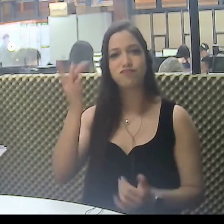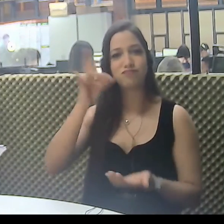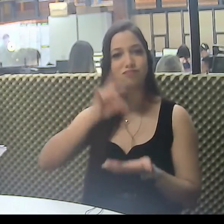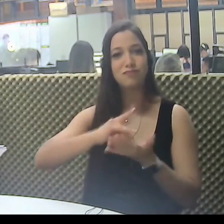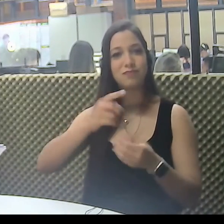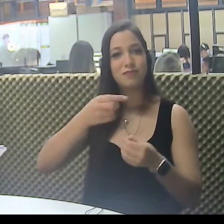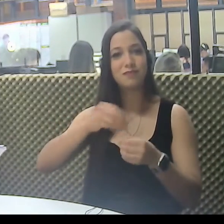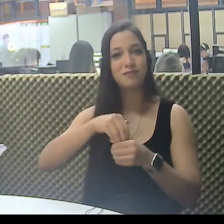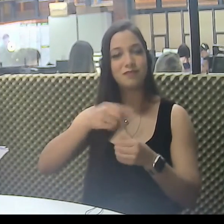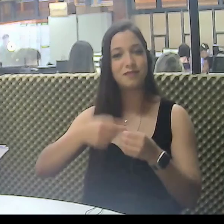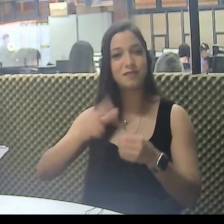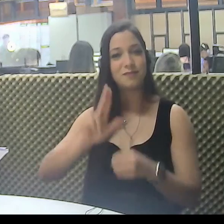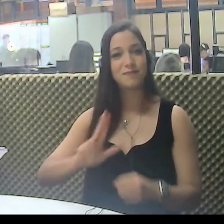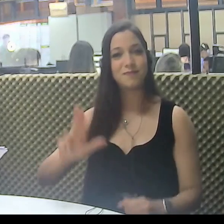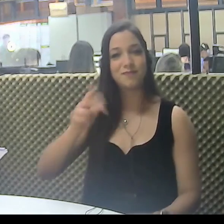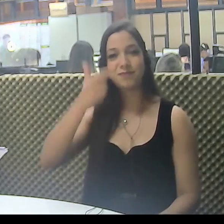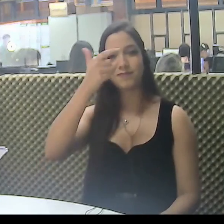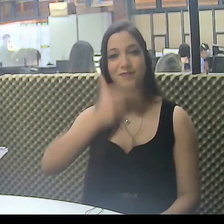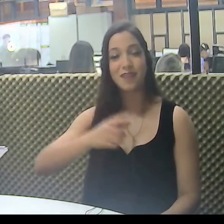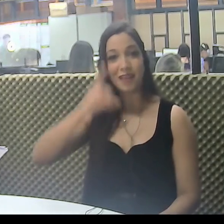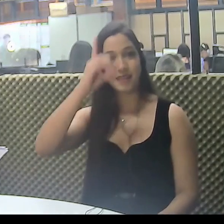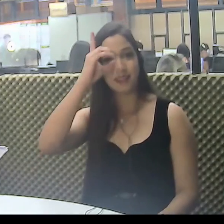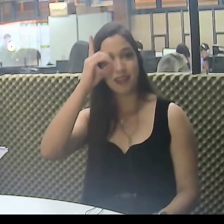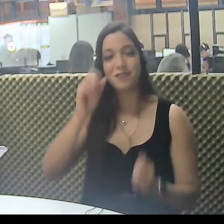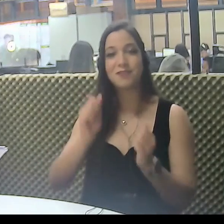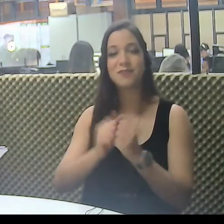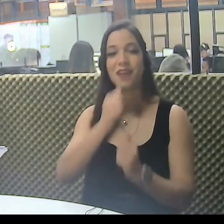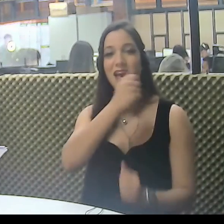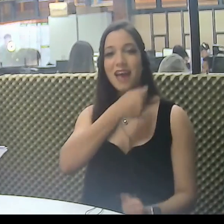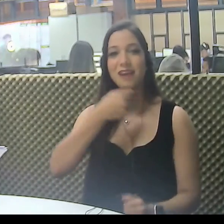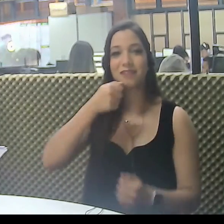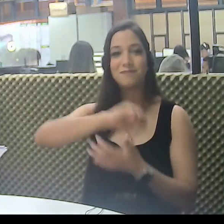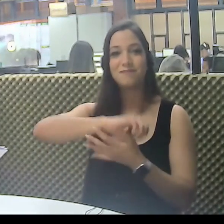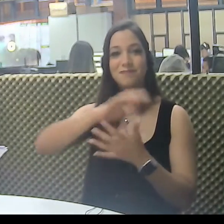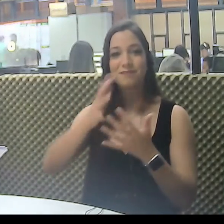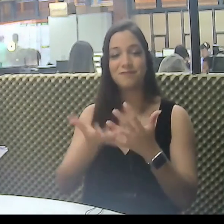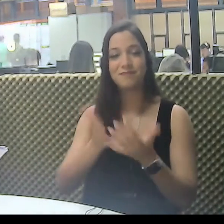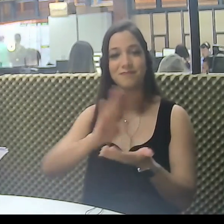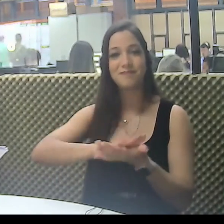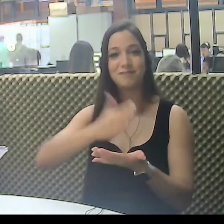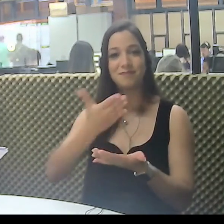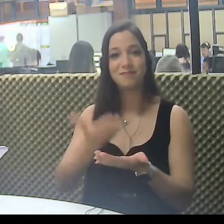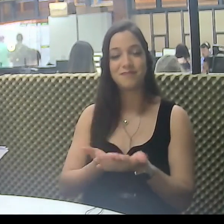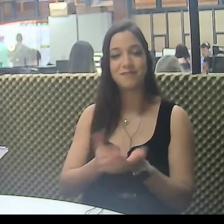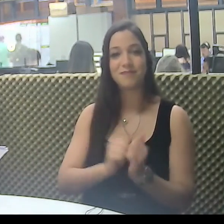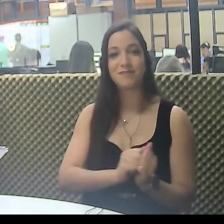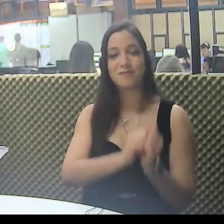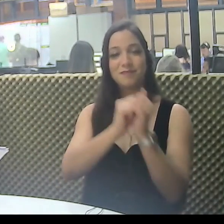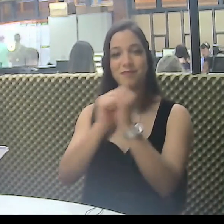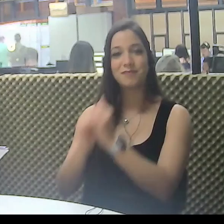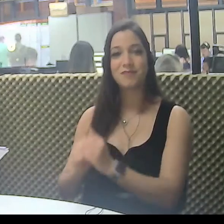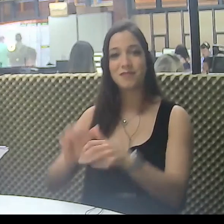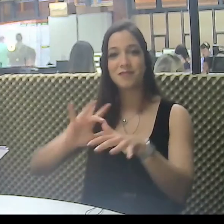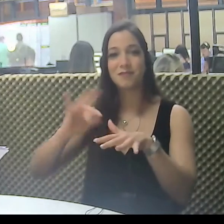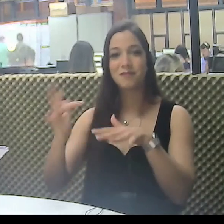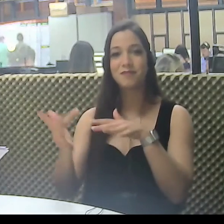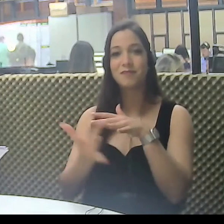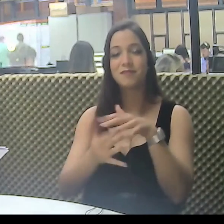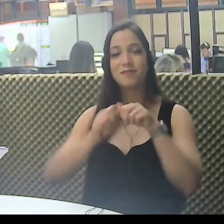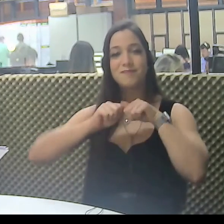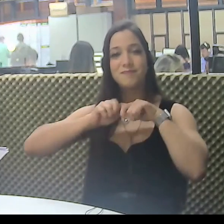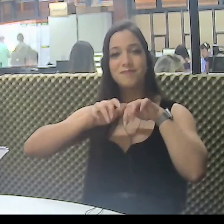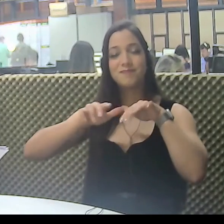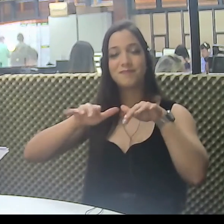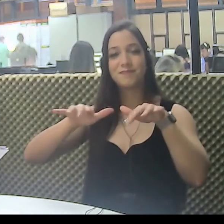acontece em Uberlândia. Eu sou Daniela Aires e ao meu lado está Amanda Valentim, intérprete de Libras, que nos acompanha